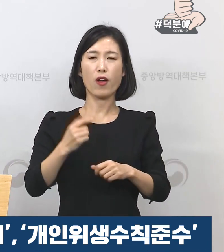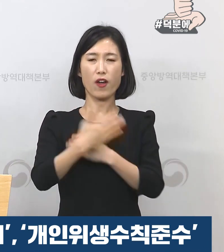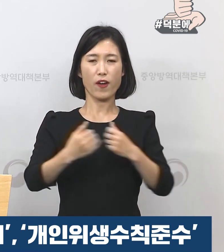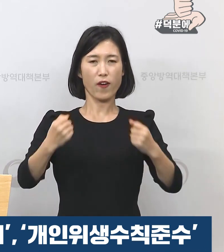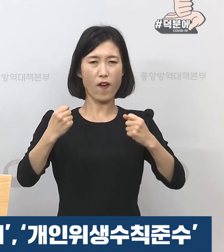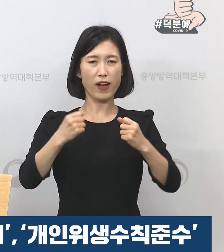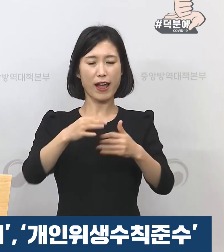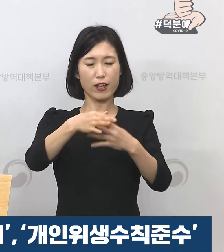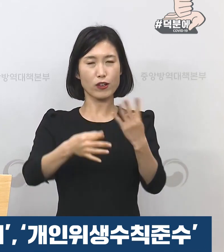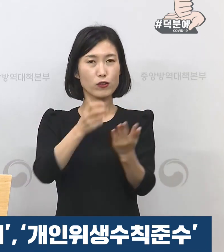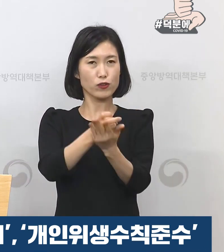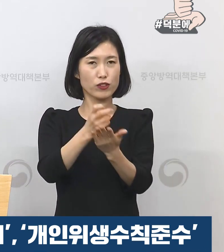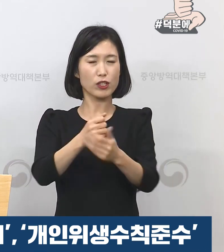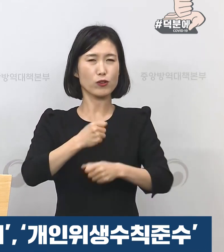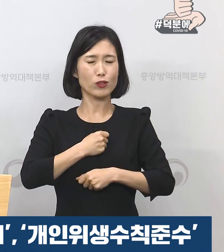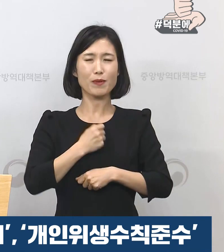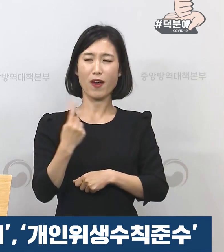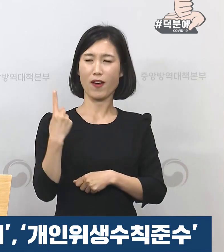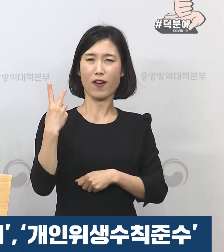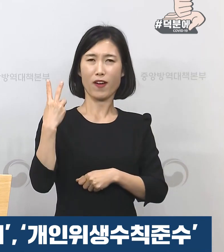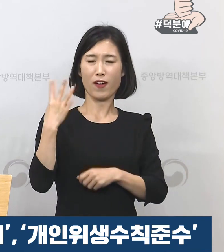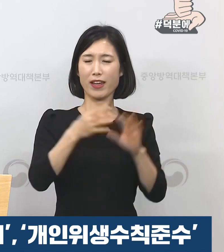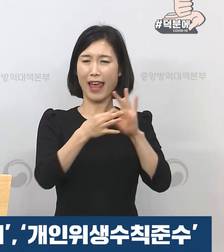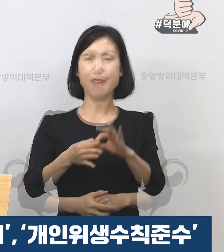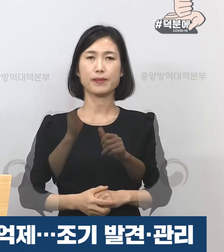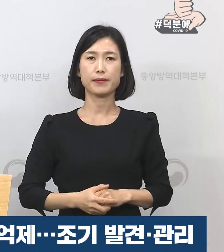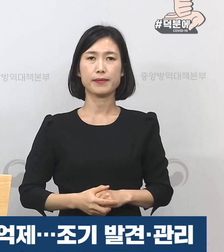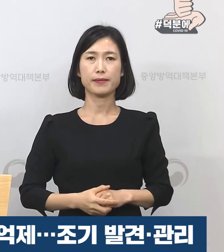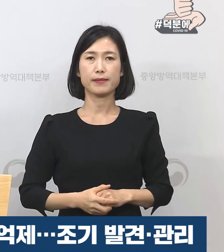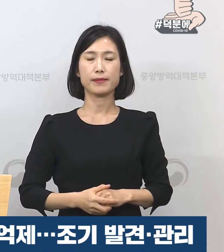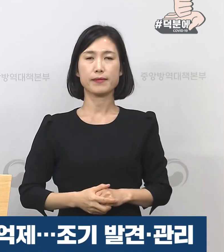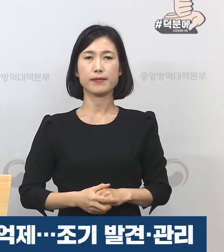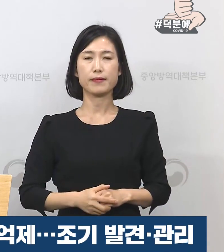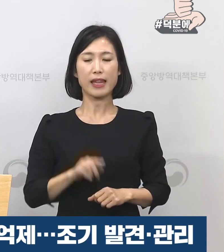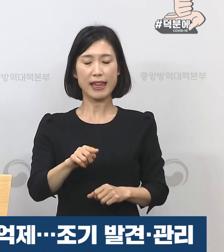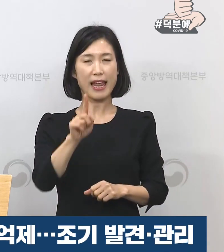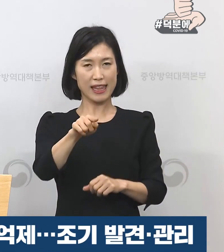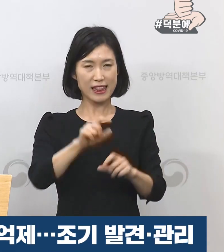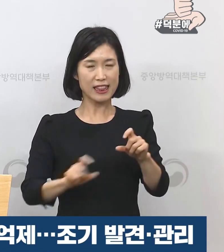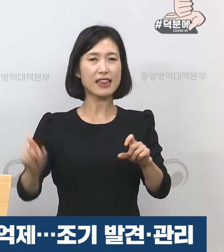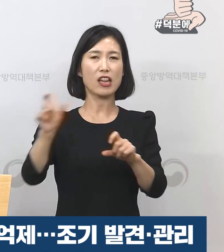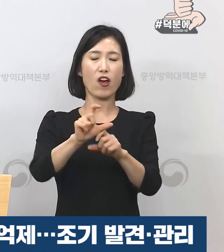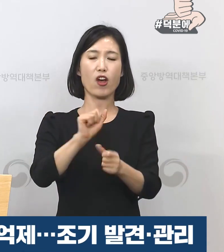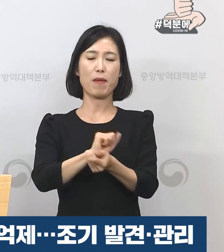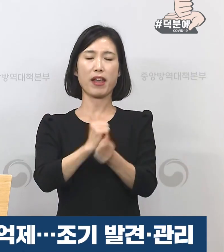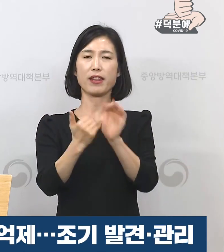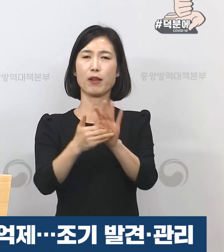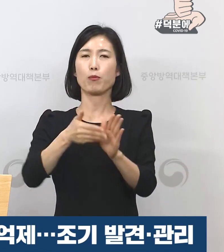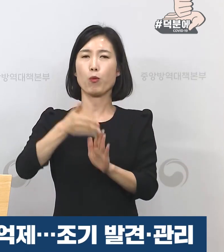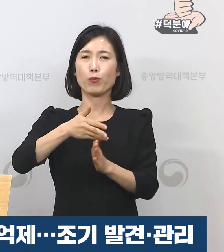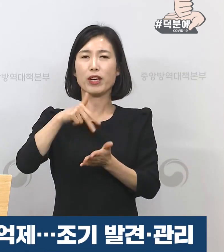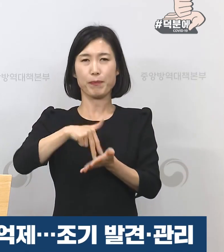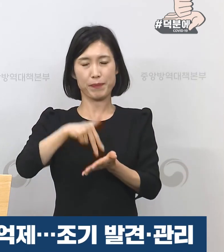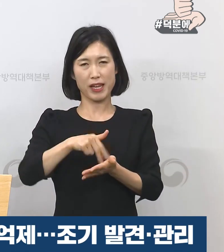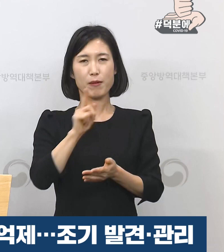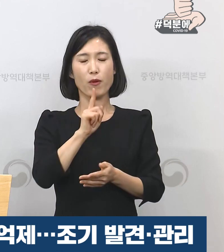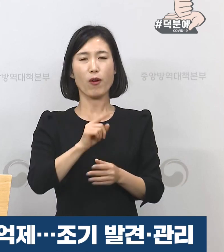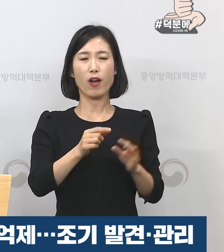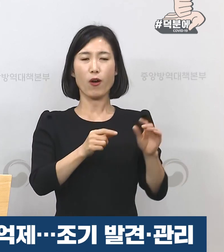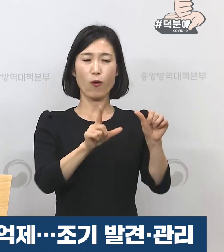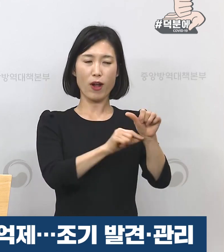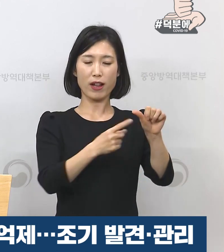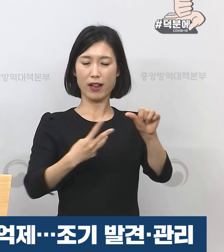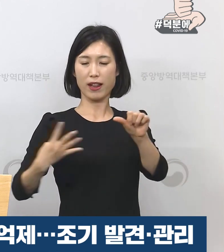준수를 며칠째 계속 부탁드리고 있습니다. 여기에 더해서 방역당국으로서는 연휴